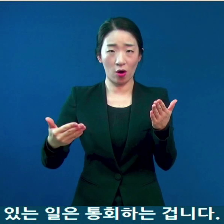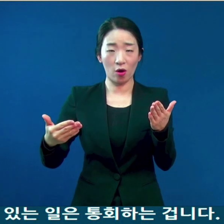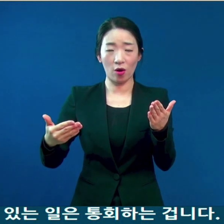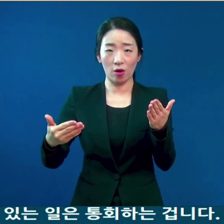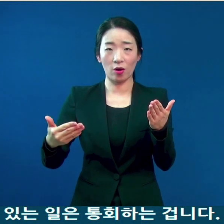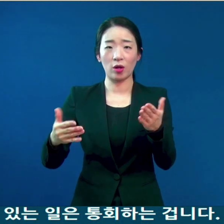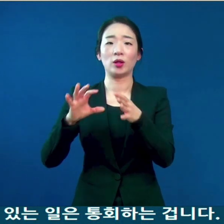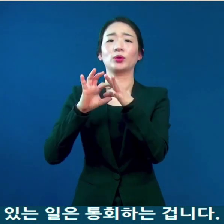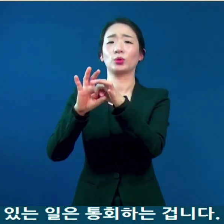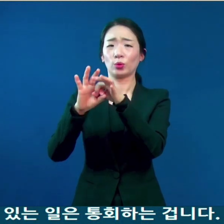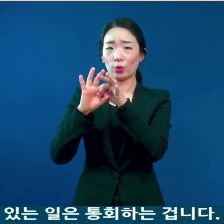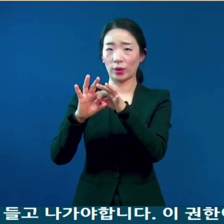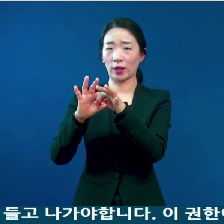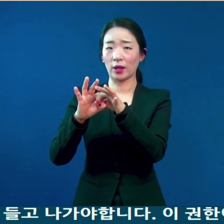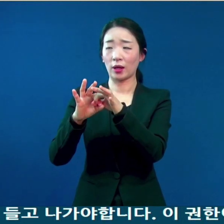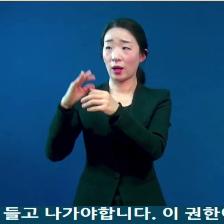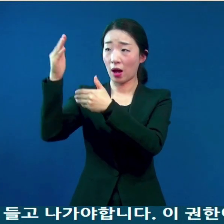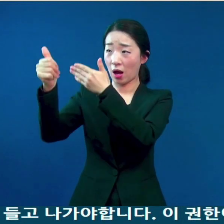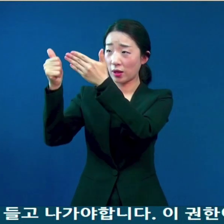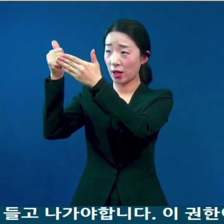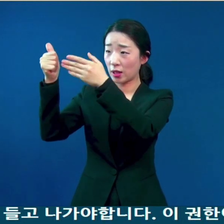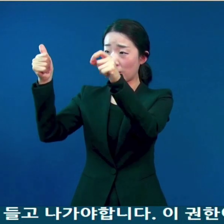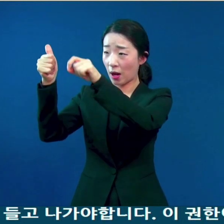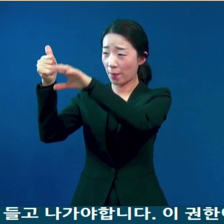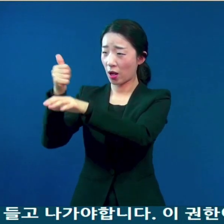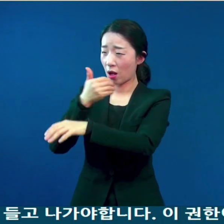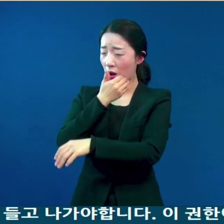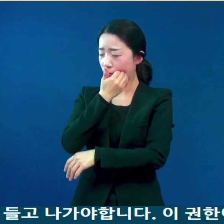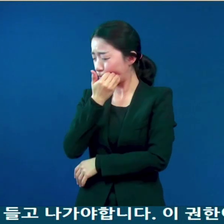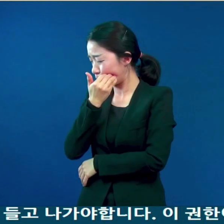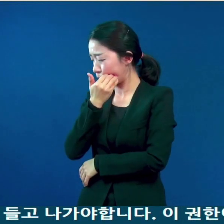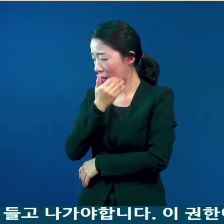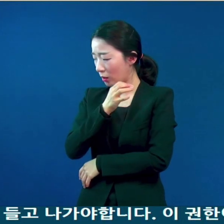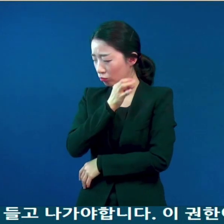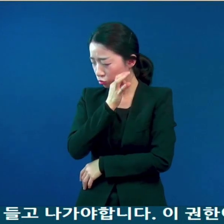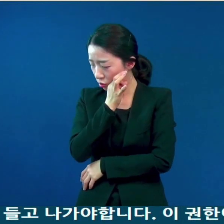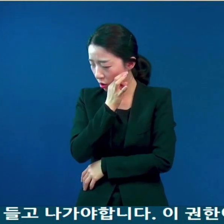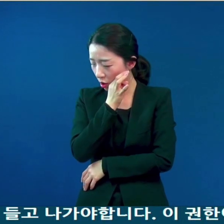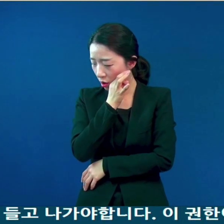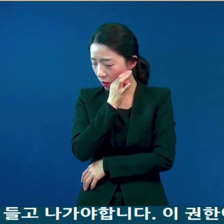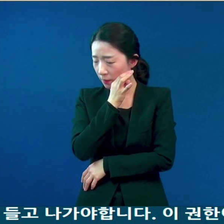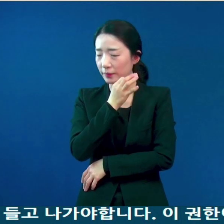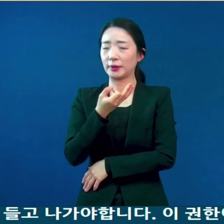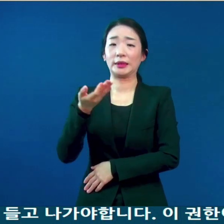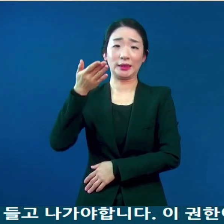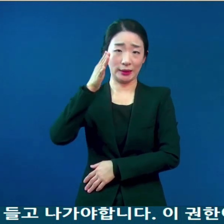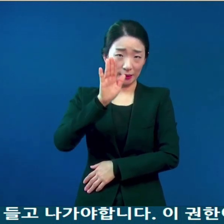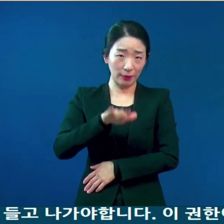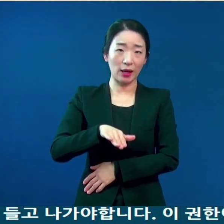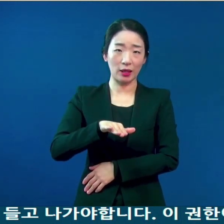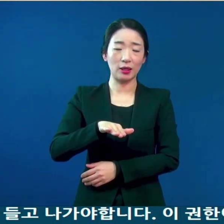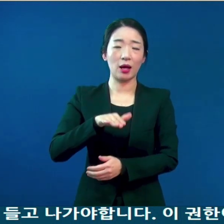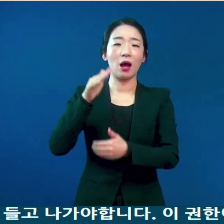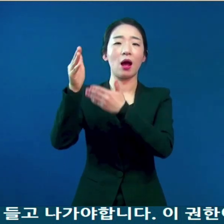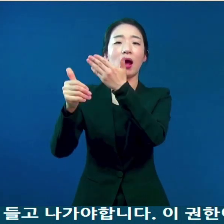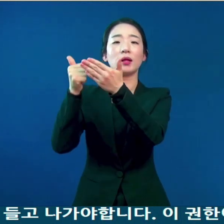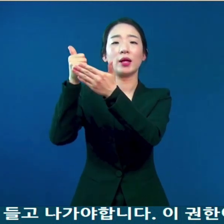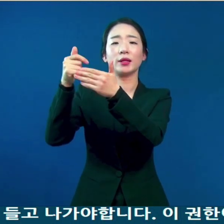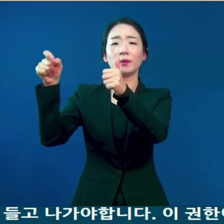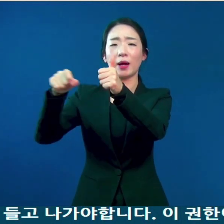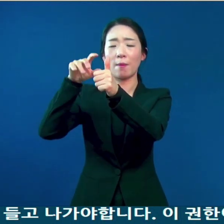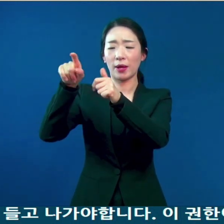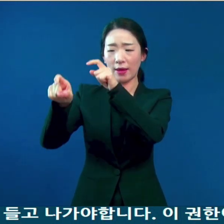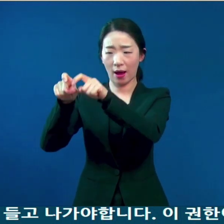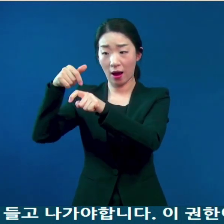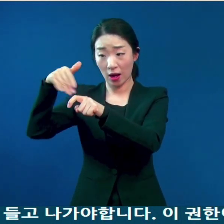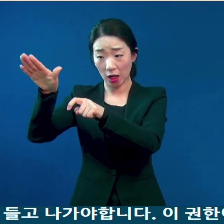부끄러움이 있는 그 모습을, 부끄러움이 있음에도 불구하고 하나님 앞에 나아가도록 힘을